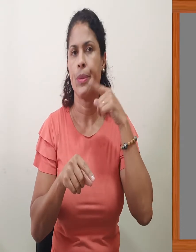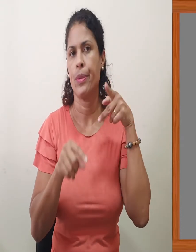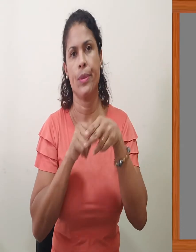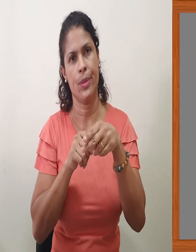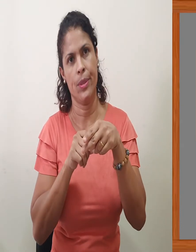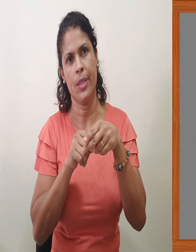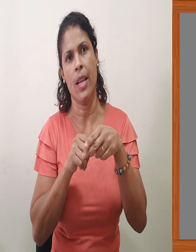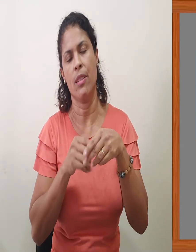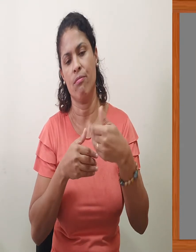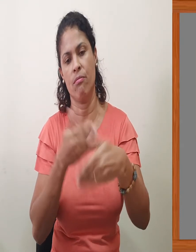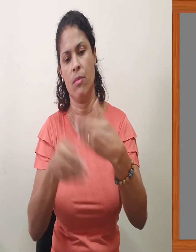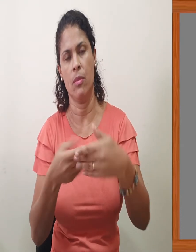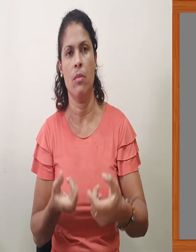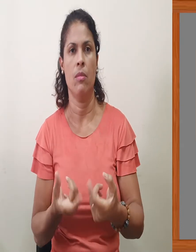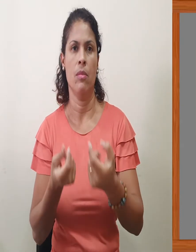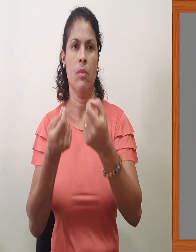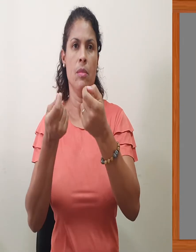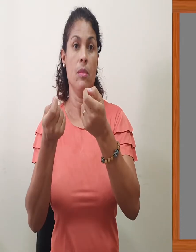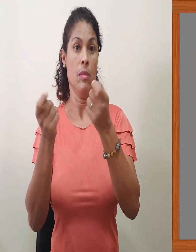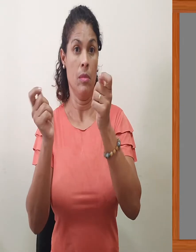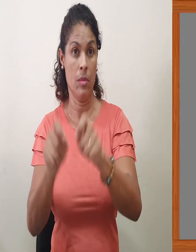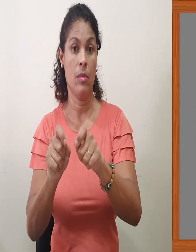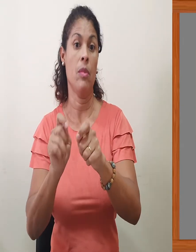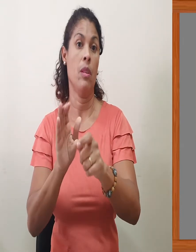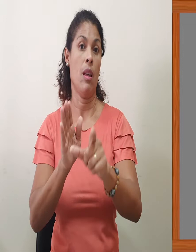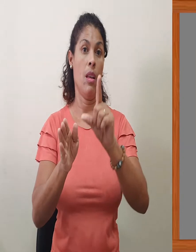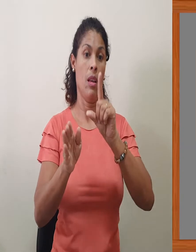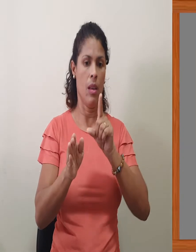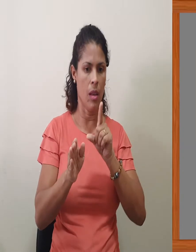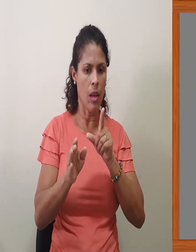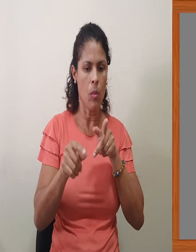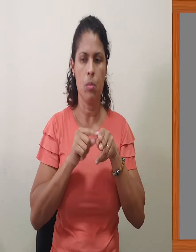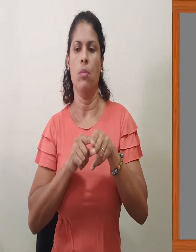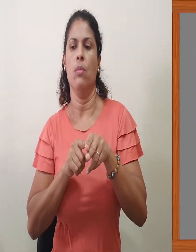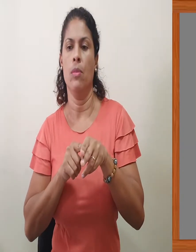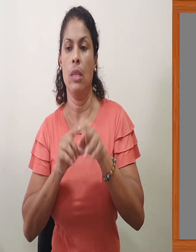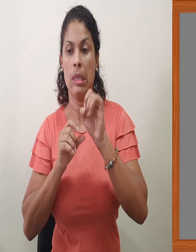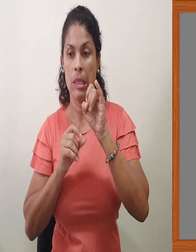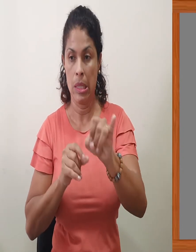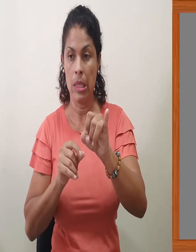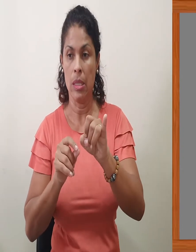as aflatoxinas, as radiações e os retrovírus.